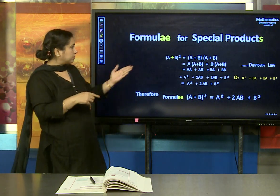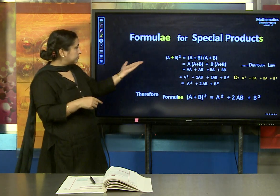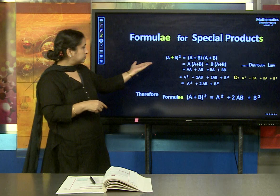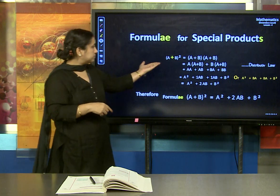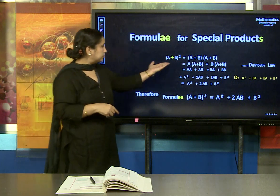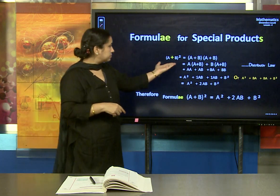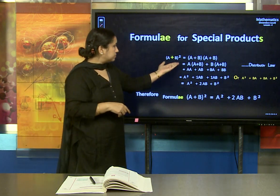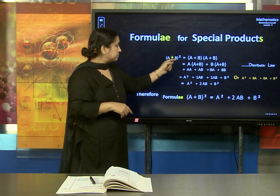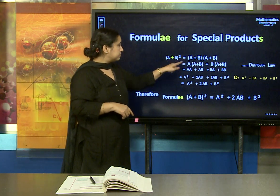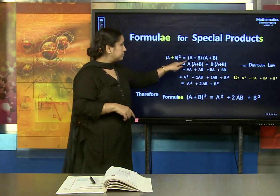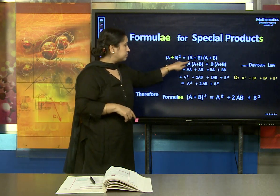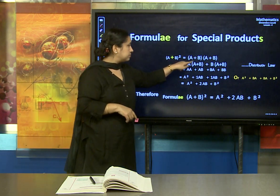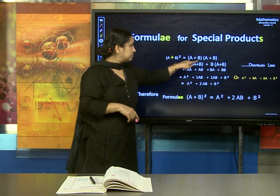लिखा है और उनको हम गुणा कर रहे हैं।